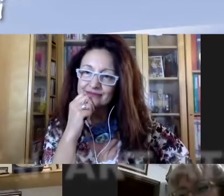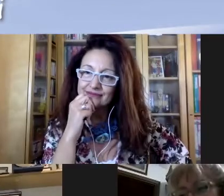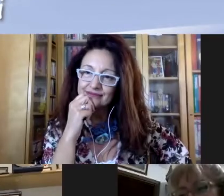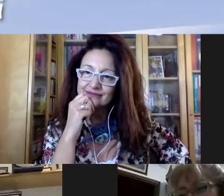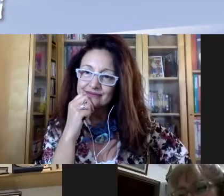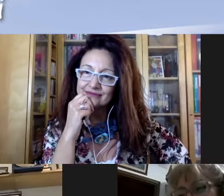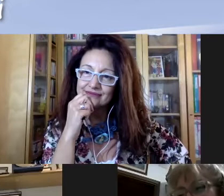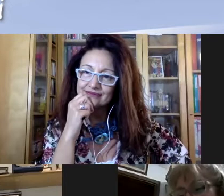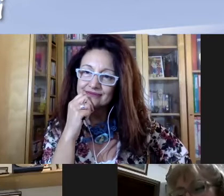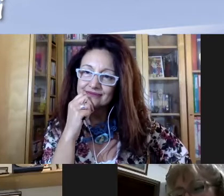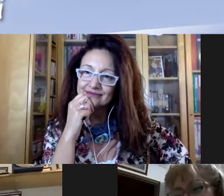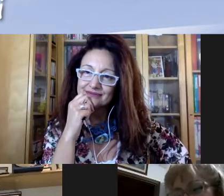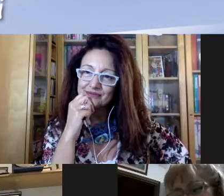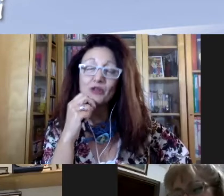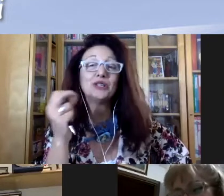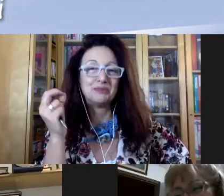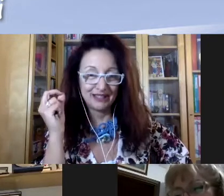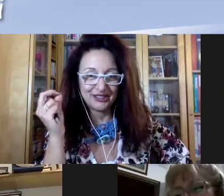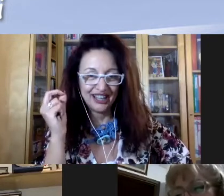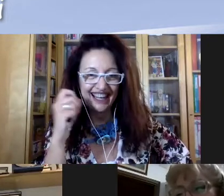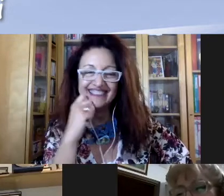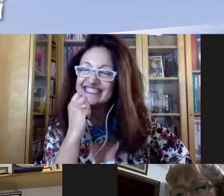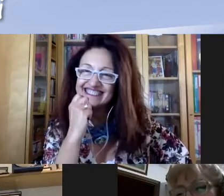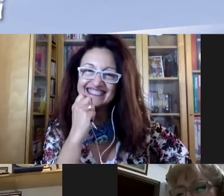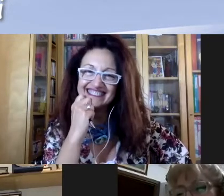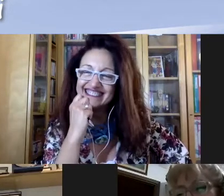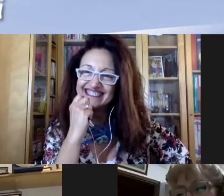Sì, mi piace lo sbriciolaggio.